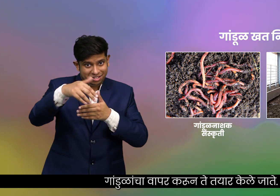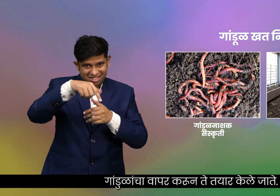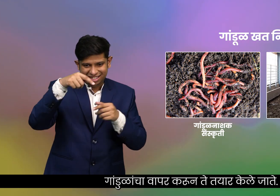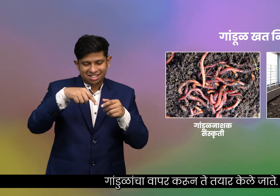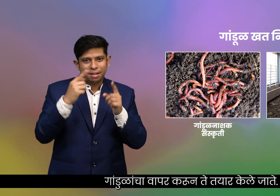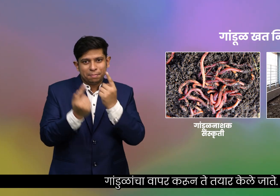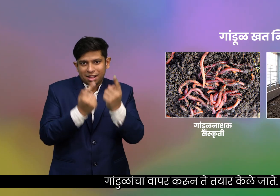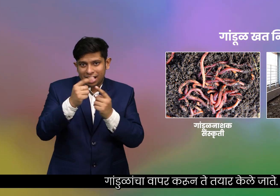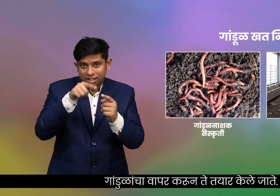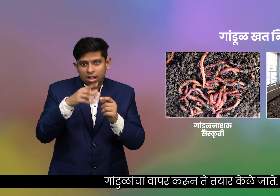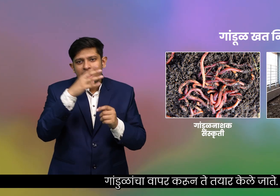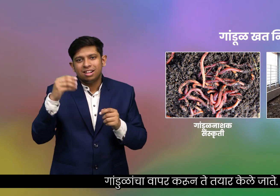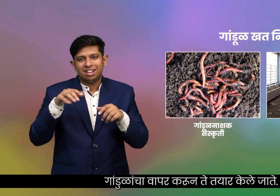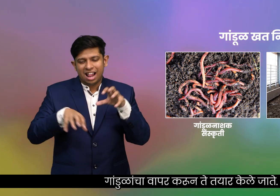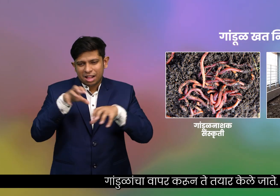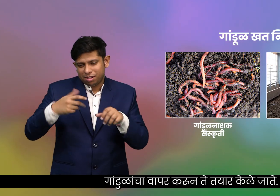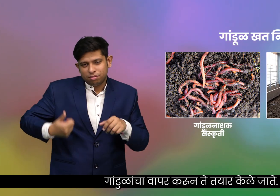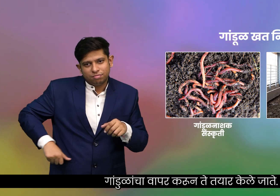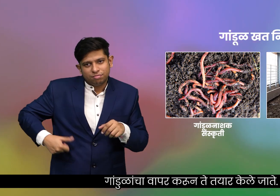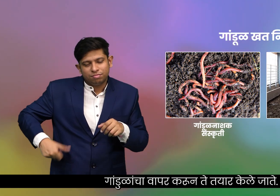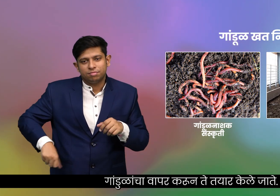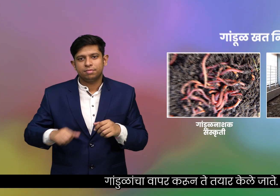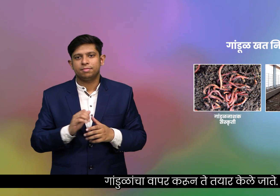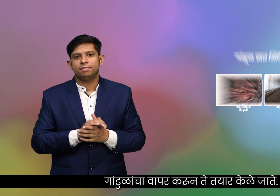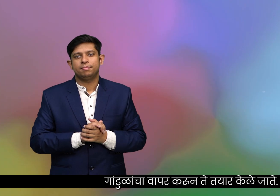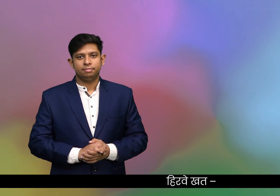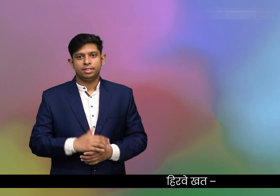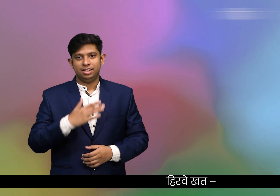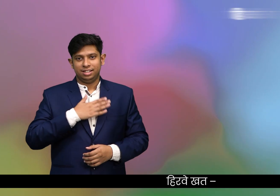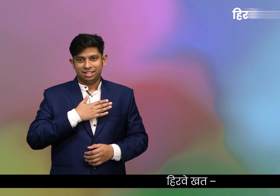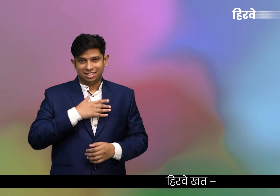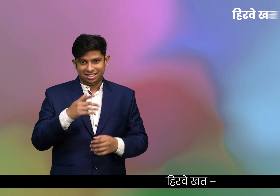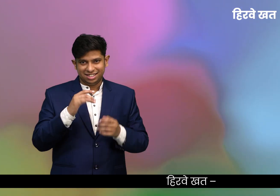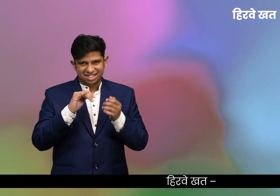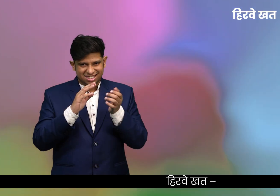गांडुळाचा वापर करून ते तयार केले जाते. हिरवे खत,